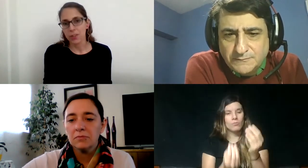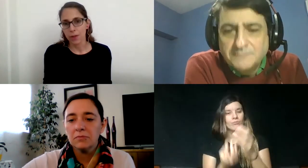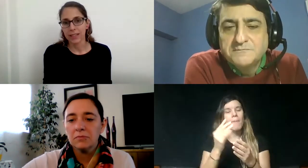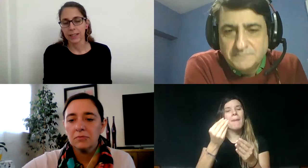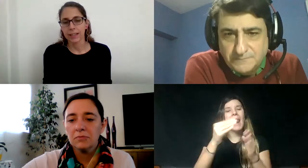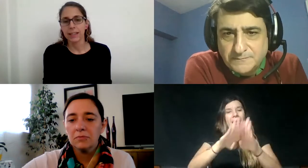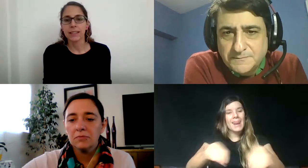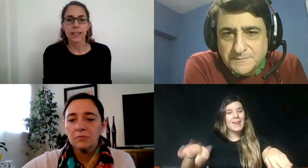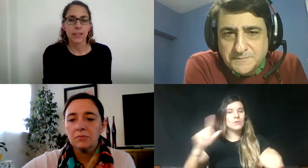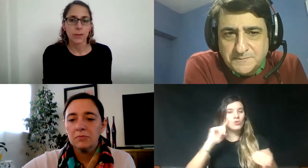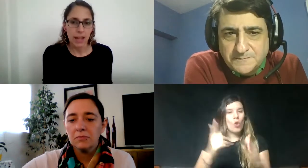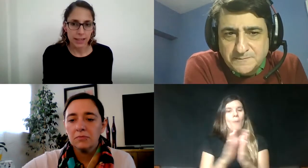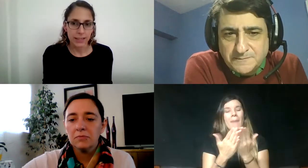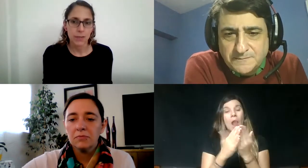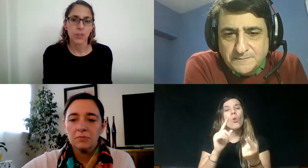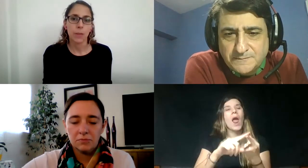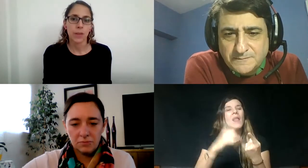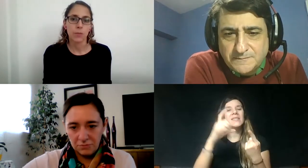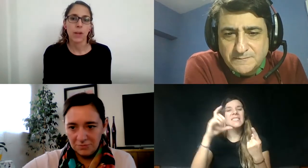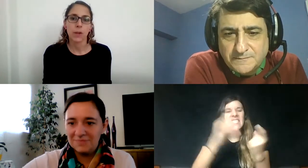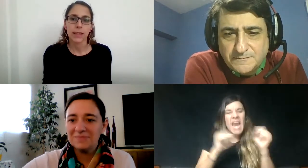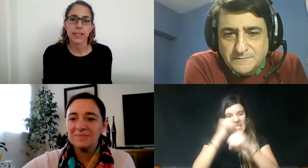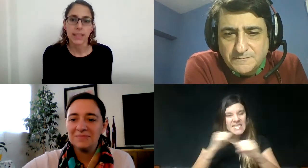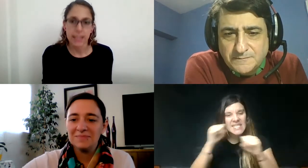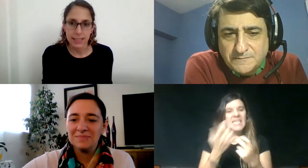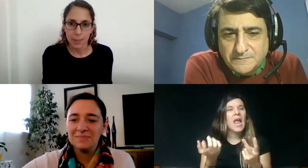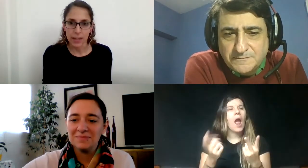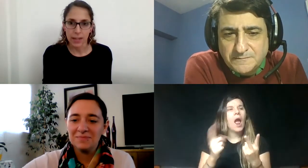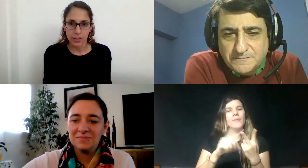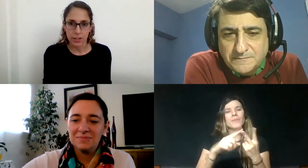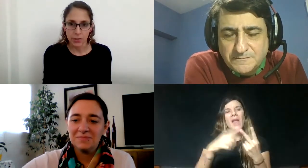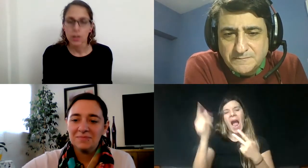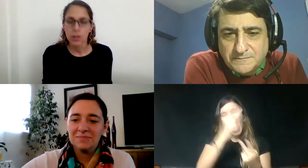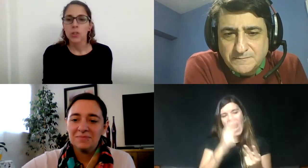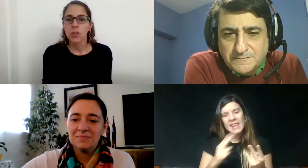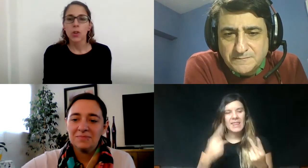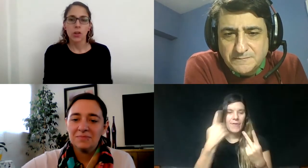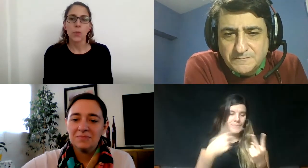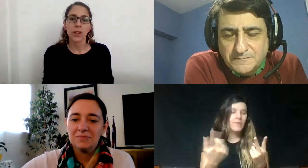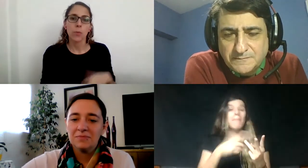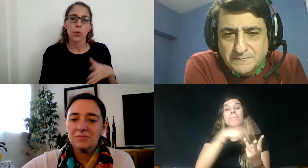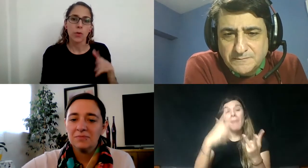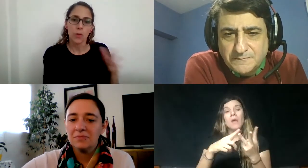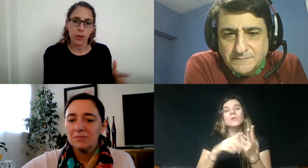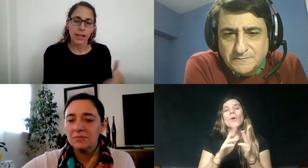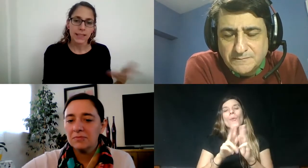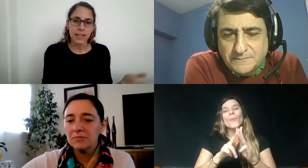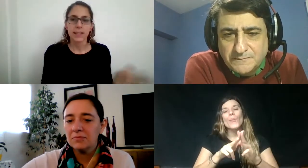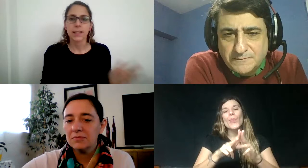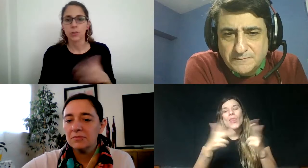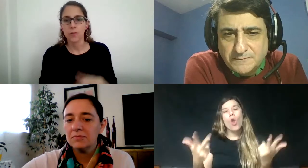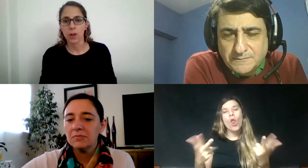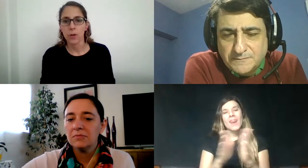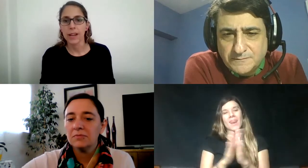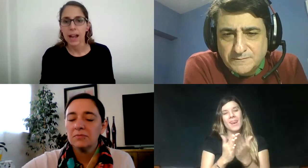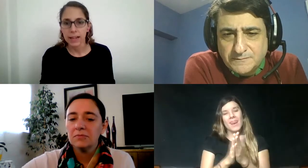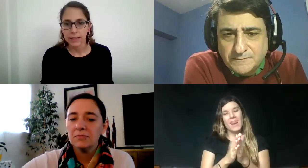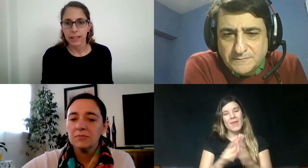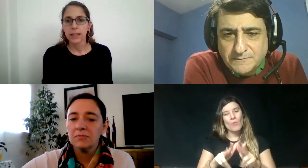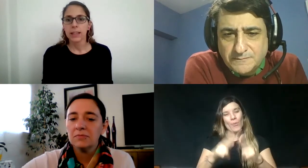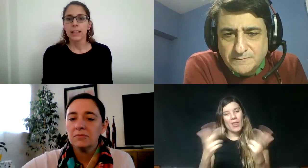después obviamente distintas actividades. Tenemos también un manual de enseñanza para niños sordos, por ejemplo, uno enfocado en la ciencia, otro enfocado